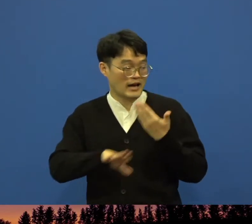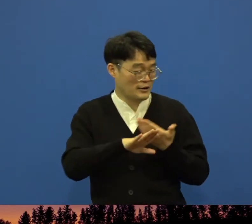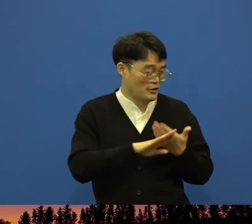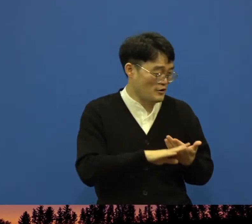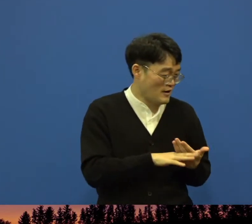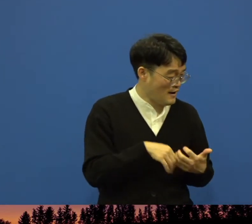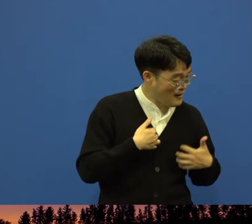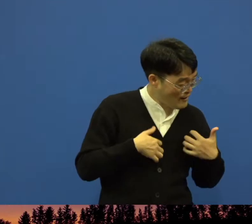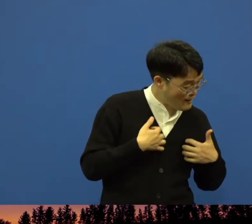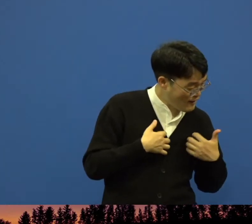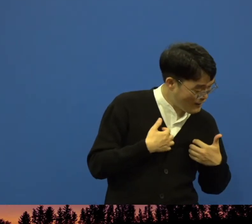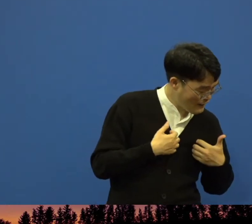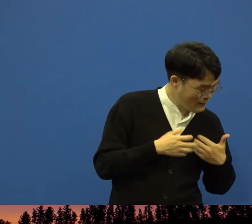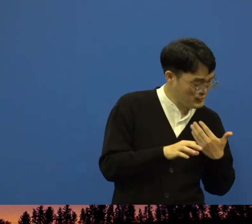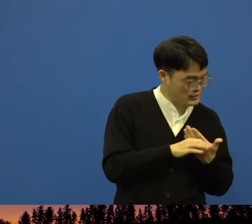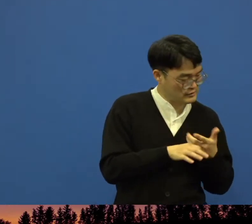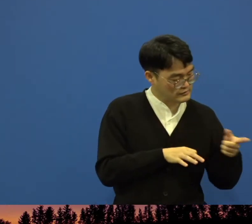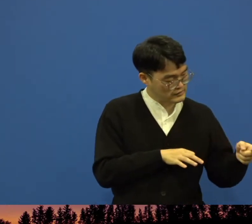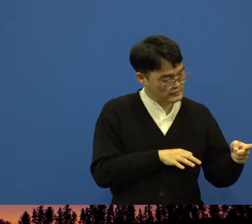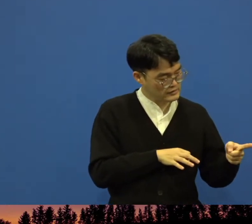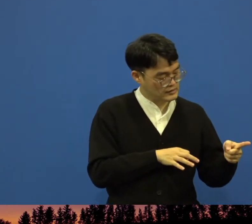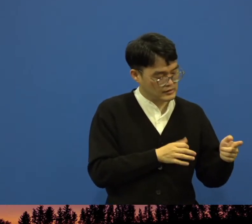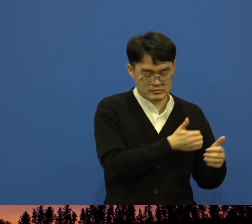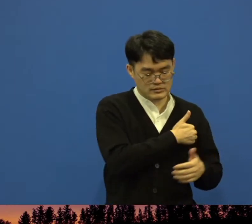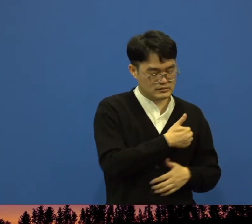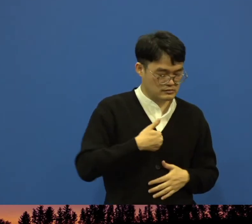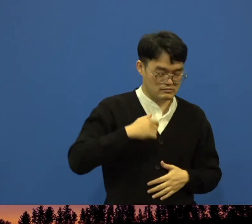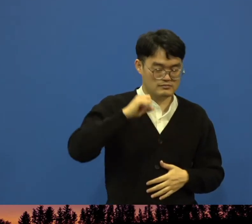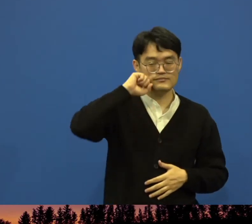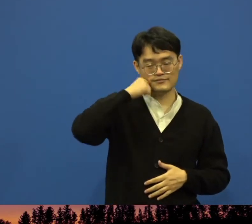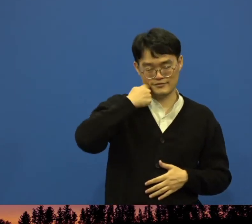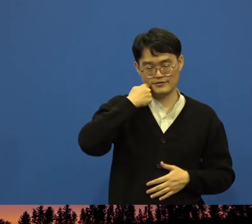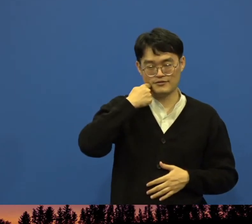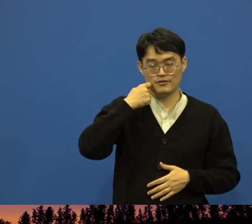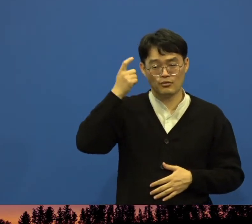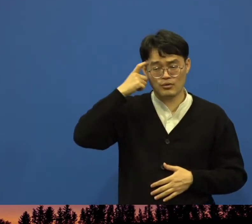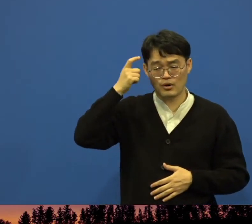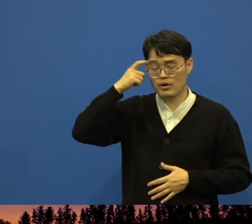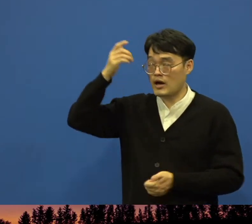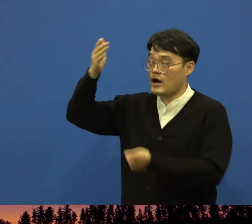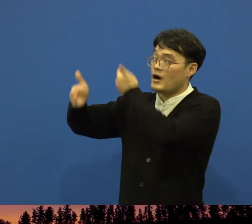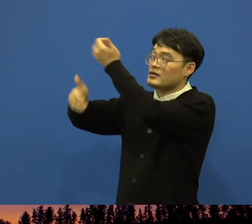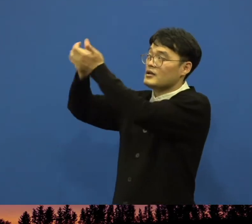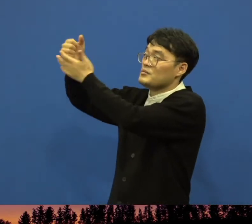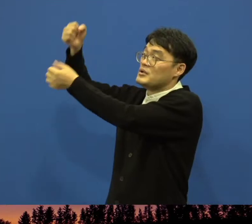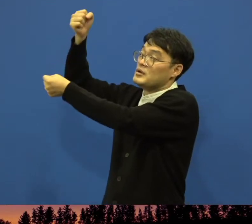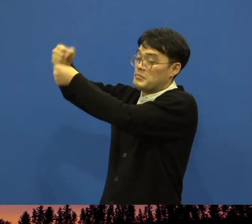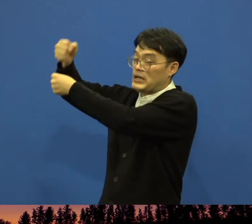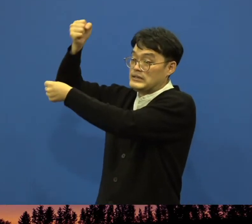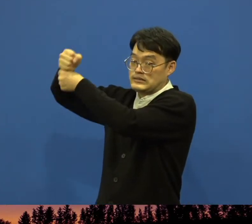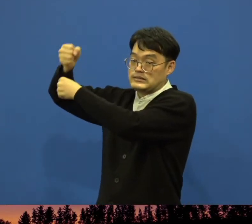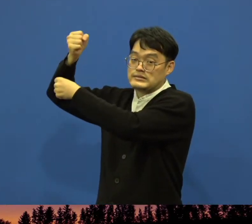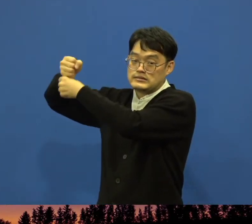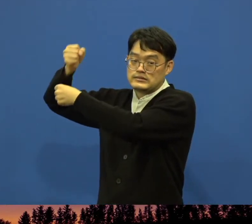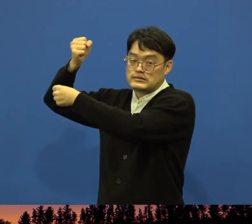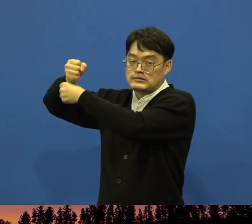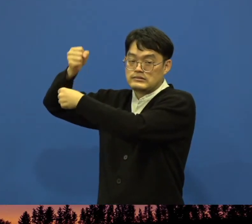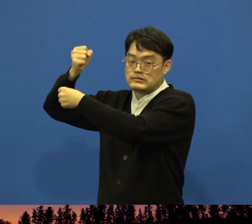우리는 하나님의 방식대로 우리의 인간 사용 설명서를 따라 작동되지 않으면 우리 몸 망가지게 돼